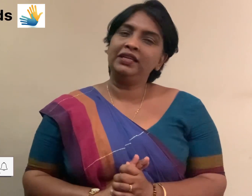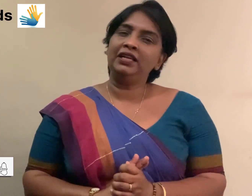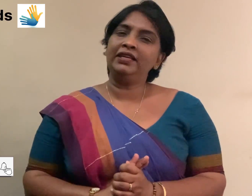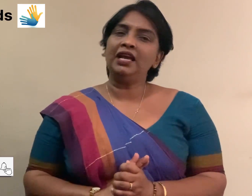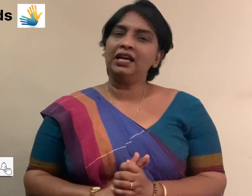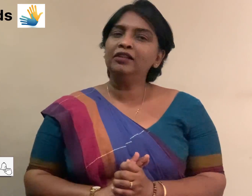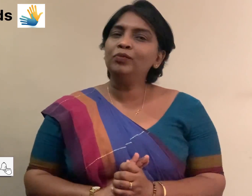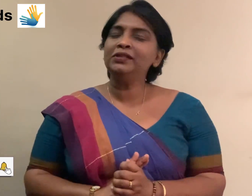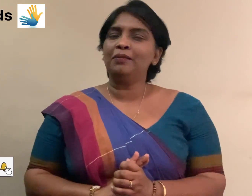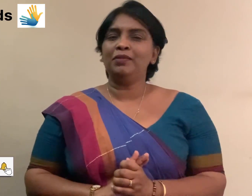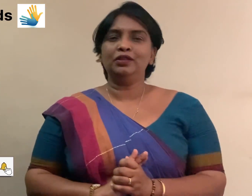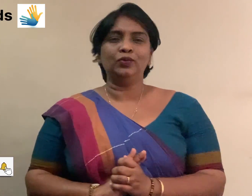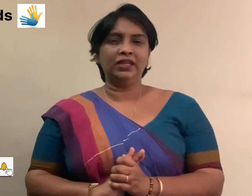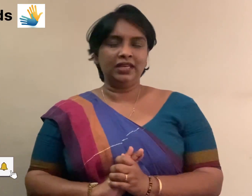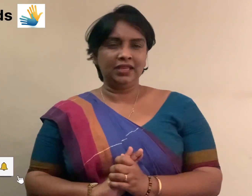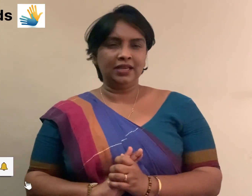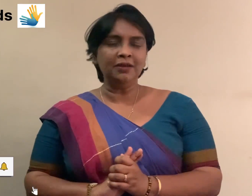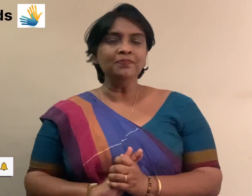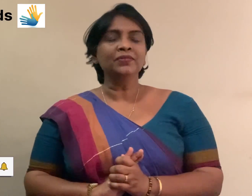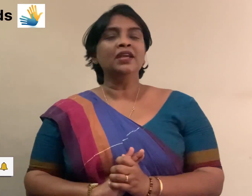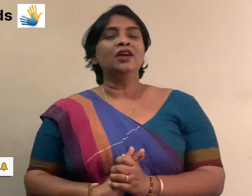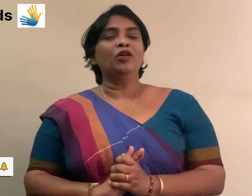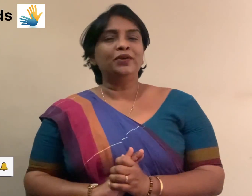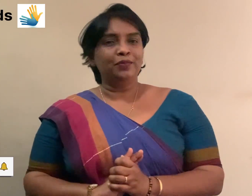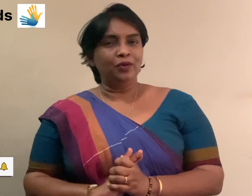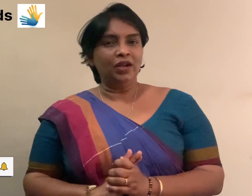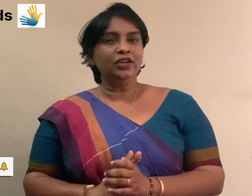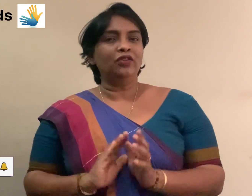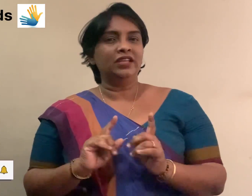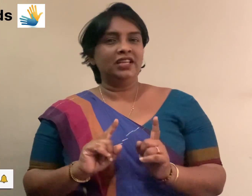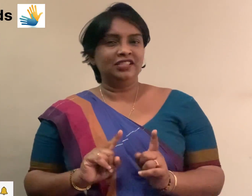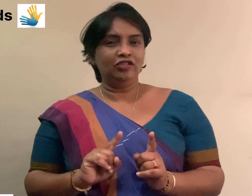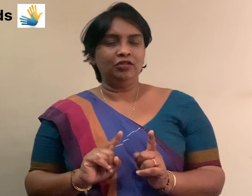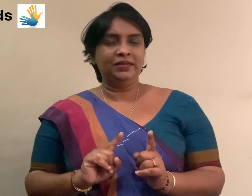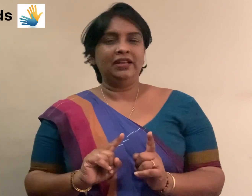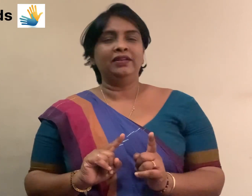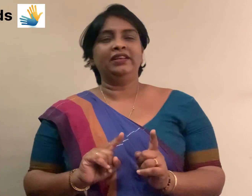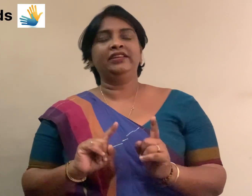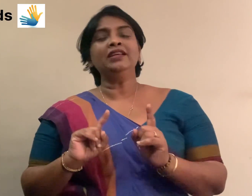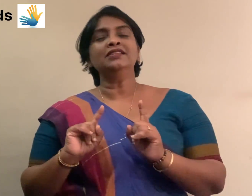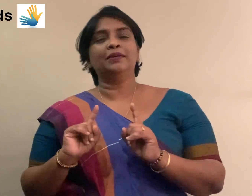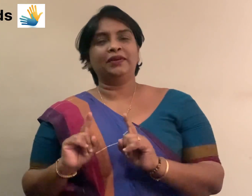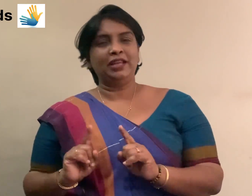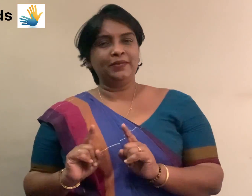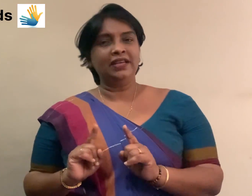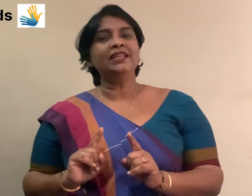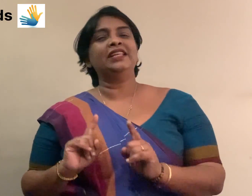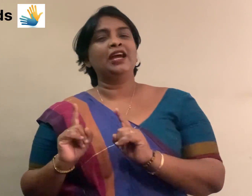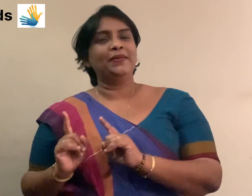එකට අද ඔබ සම්බන්ධ වුණ කෙනෙක් නම් ඔබට පුළුවන් Talking Hands YouTube channel එකට subscribe කරලා ඊට එහා පැත්තේ